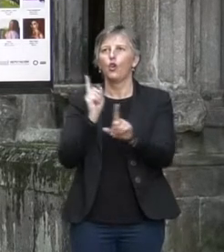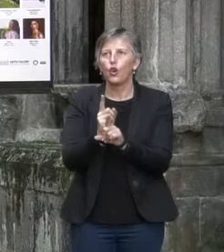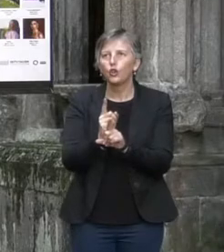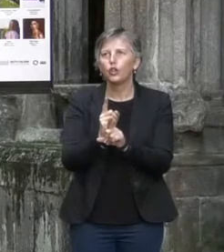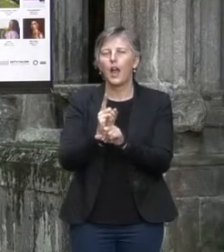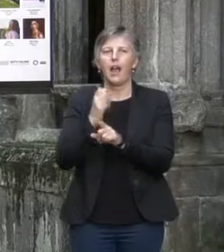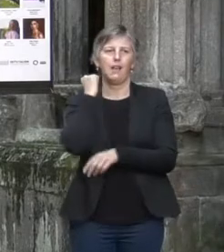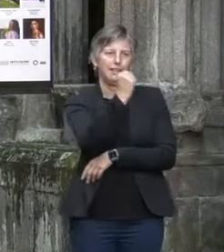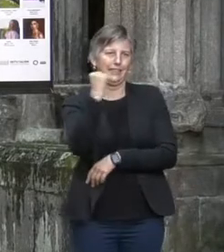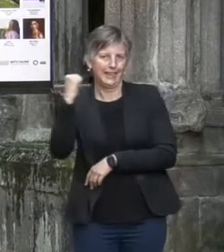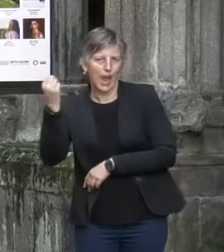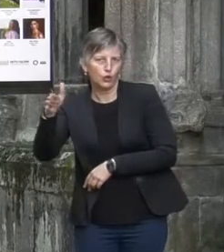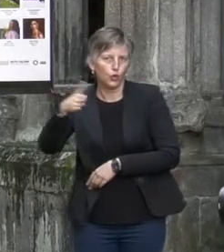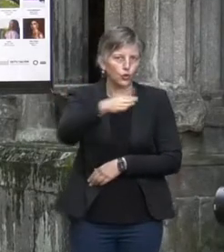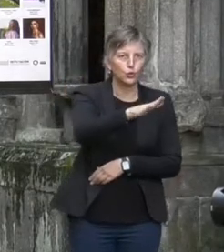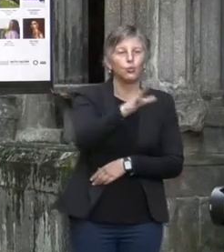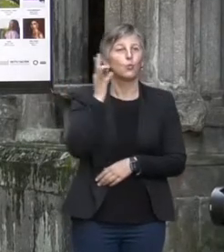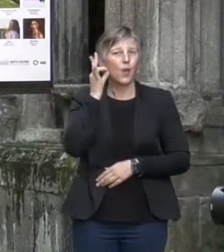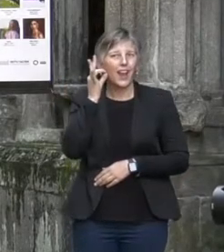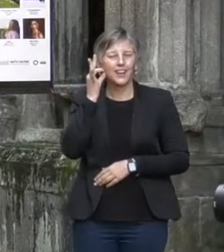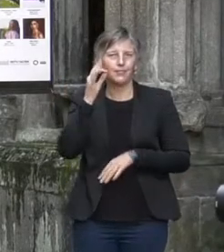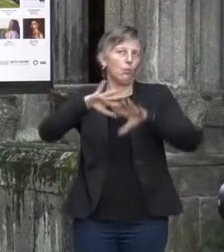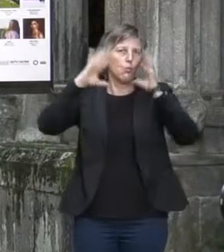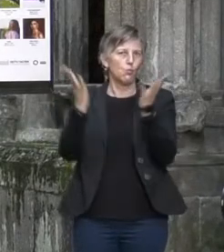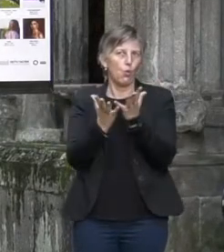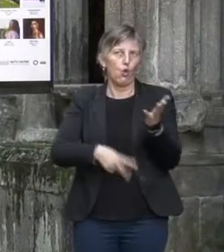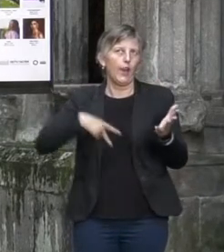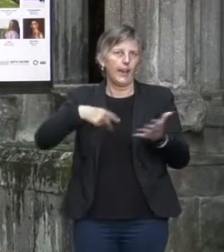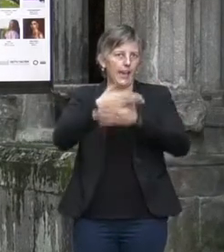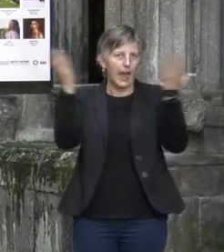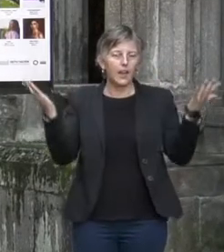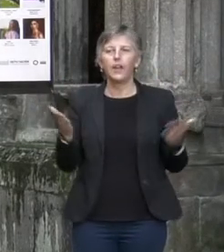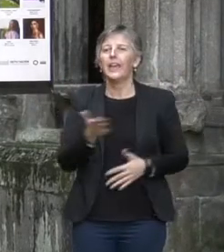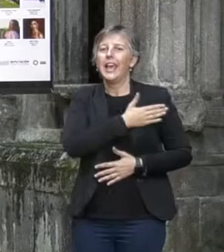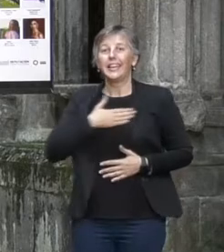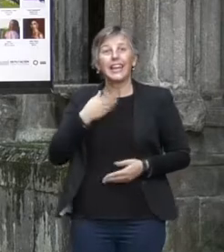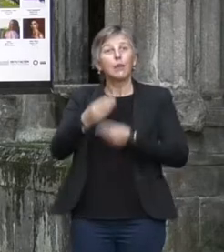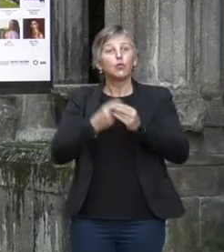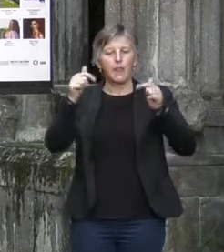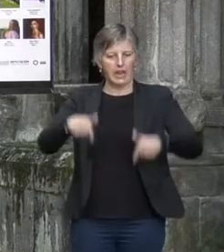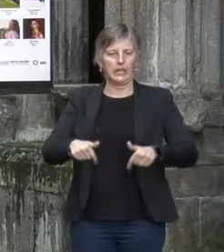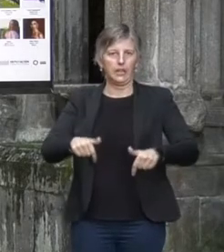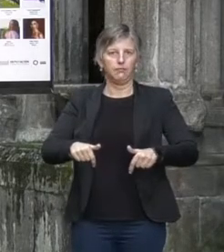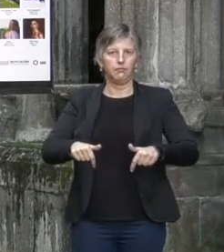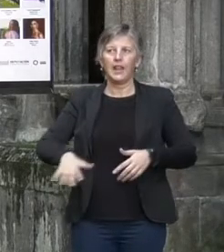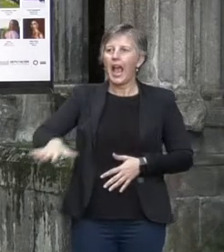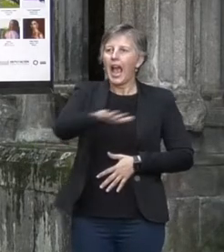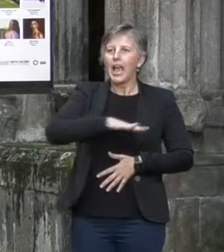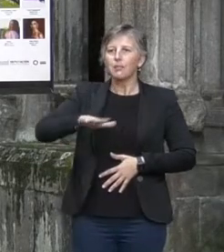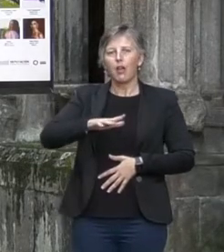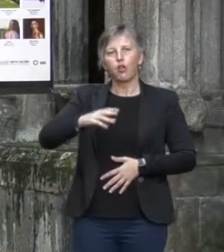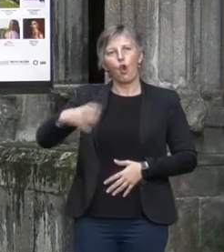os asasinatos de mulleres no mundo. E o queríamos facer aquí, nun espacio